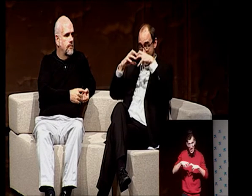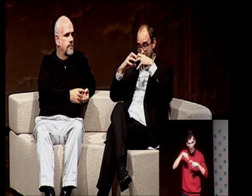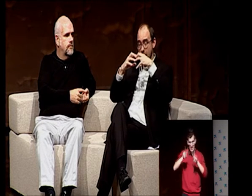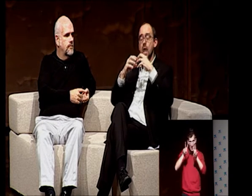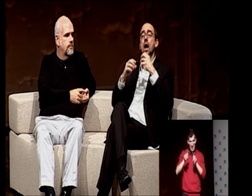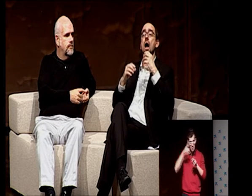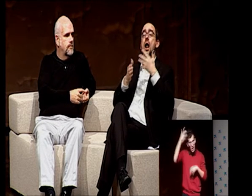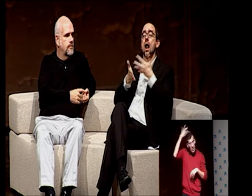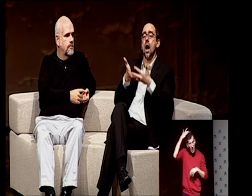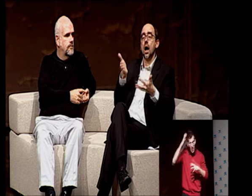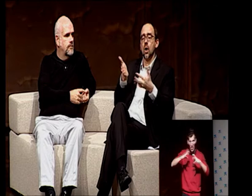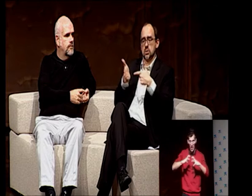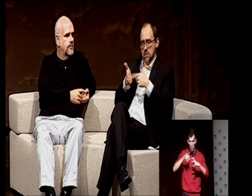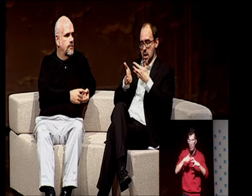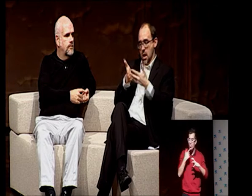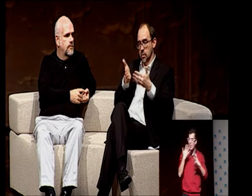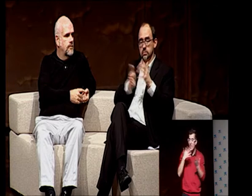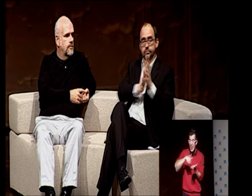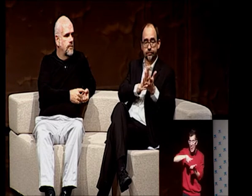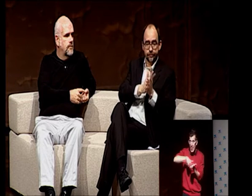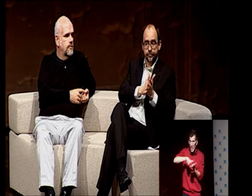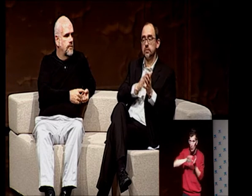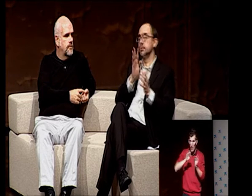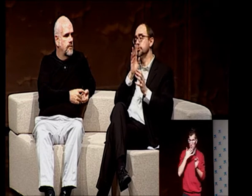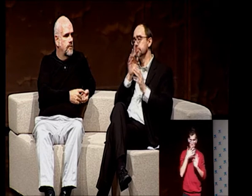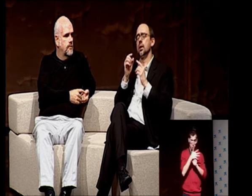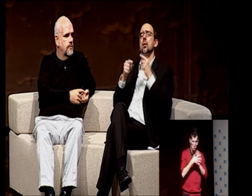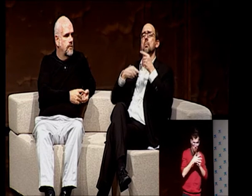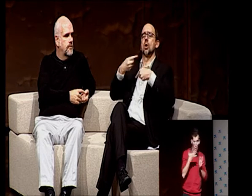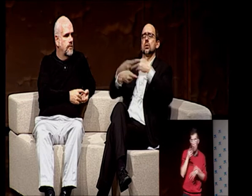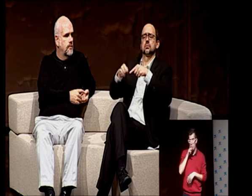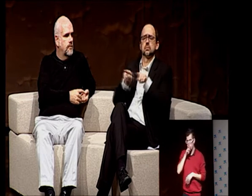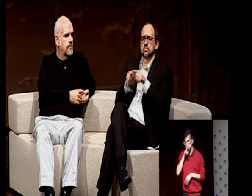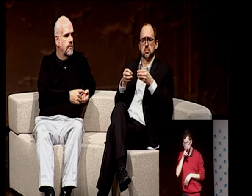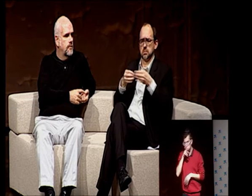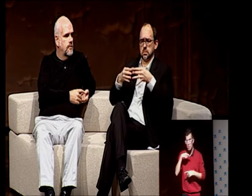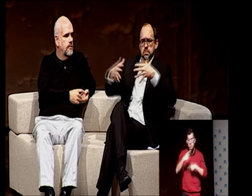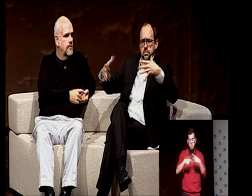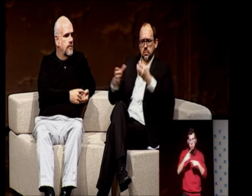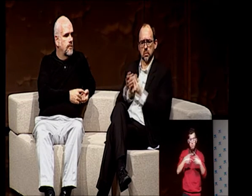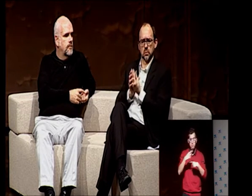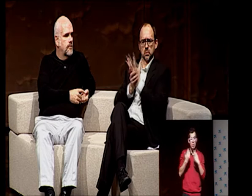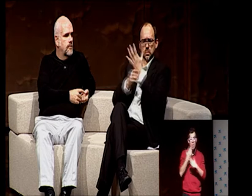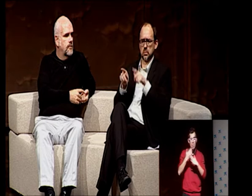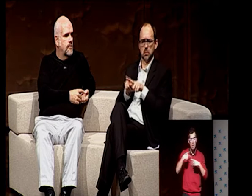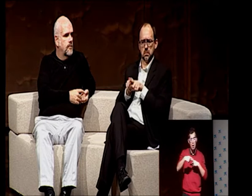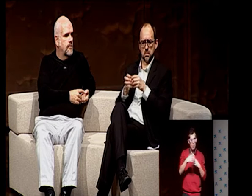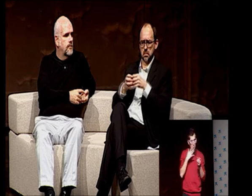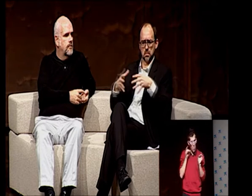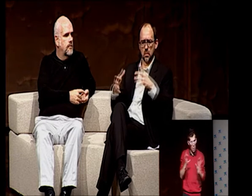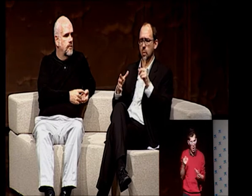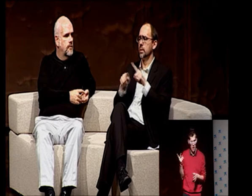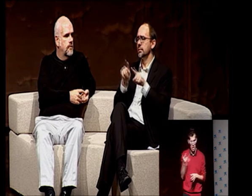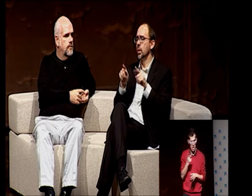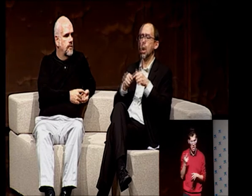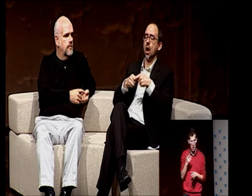necesita que que estos estas posturas eh vayan calando en el resto de la sociedad lo que realmente se está investigando es